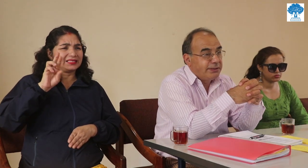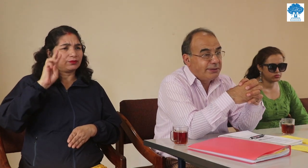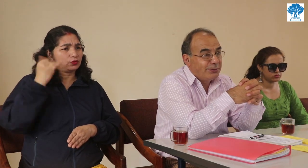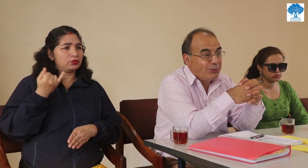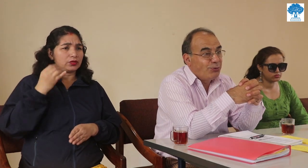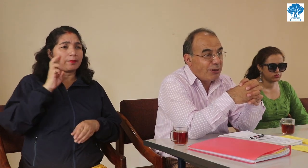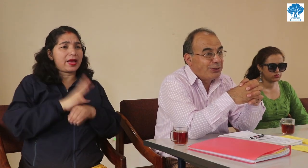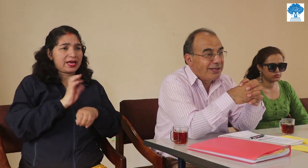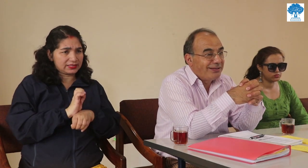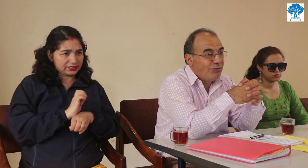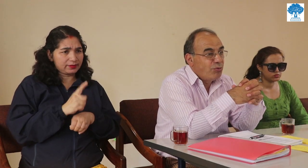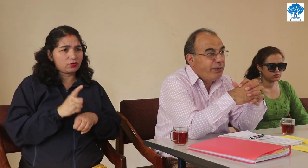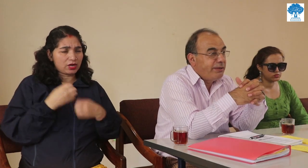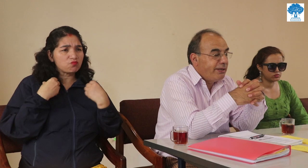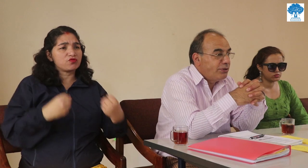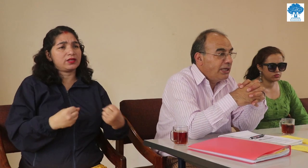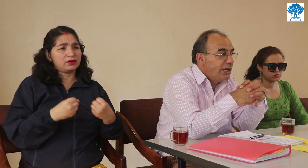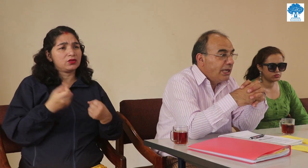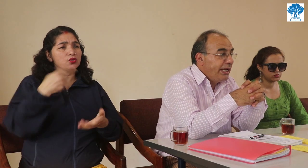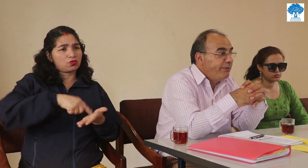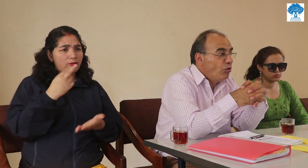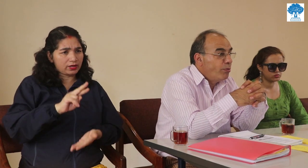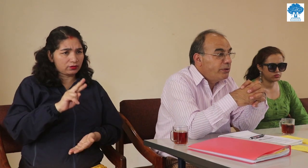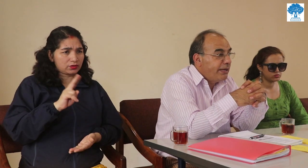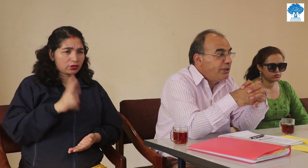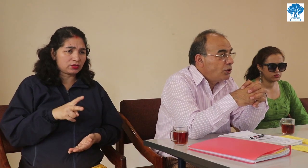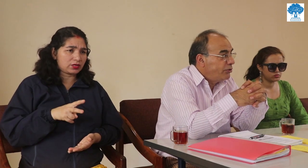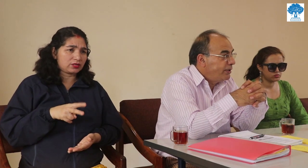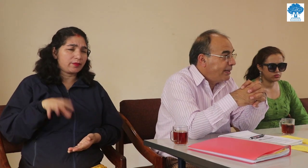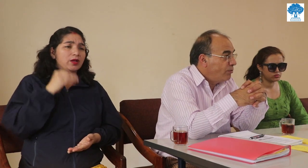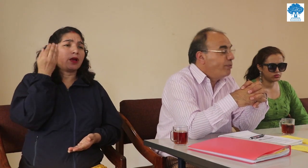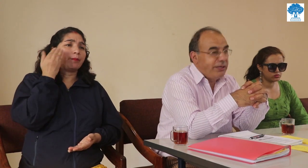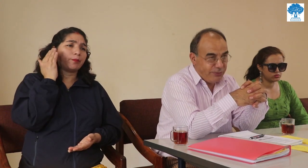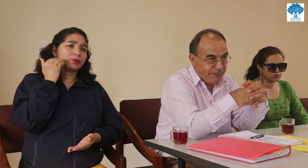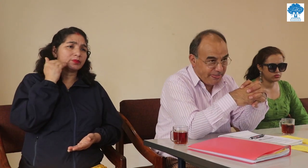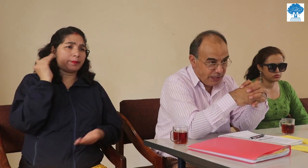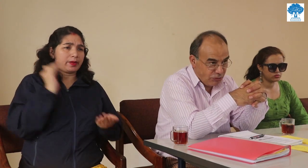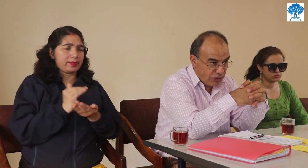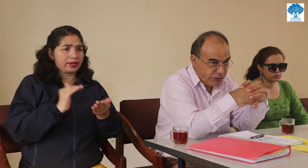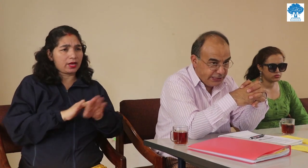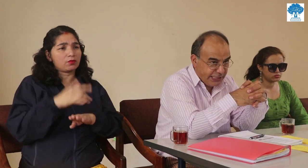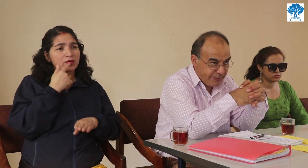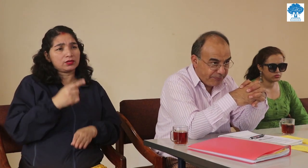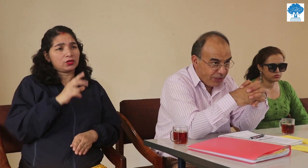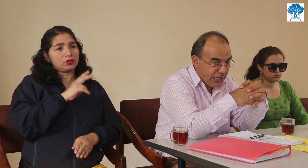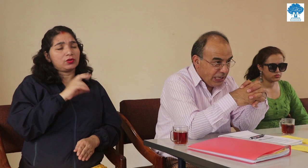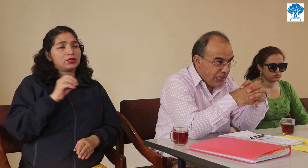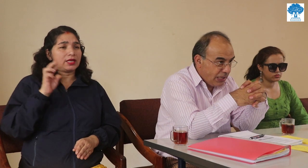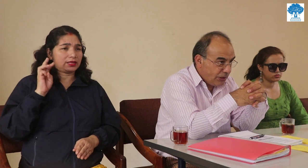मुभमेन्ट सुरु भएको छ, त्यो मुभमेन्ट भनेको चाहिँ एभ्री वुमन एभ्री चिल्ड्रेन भन्ने मुभमेन्ट